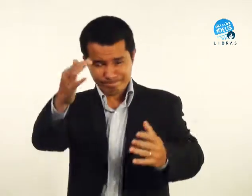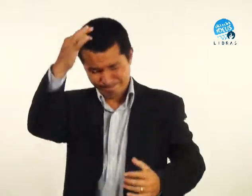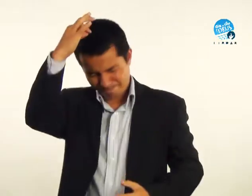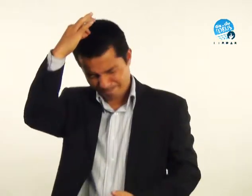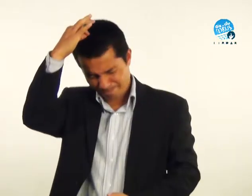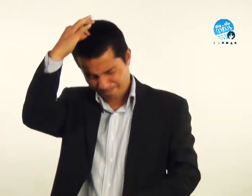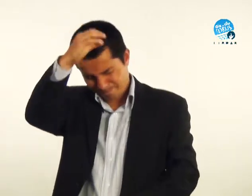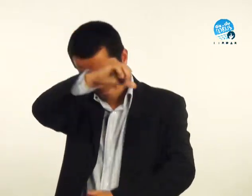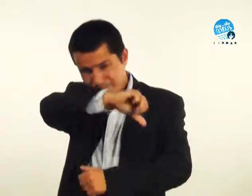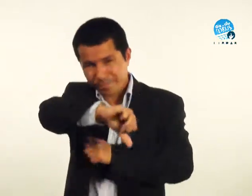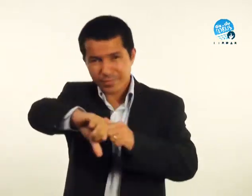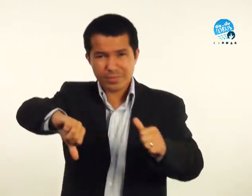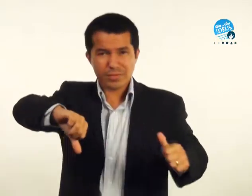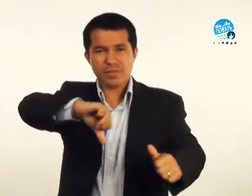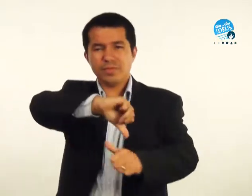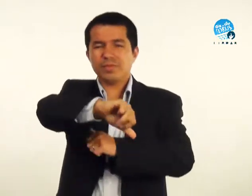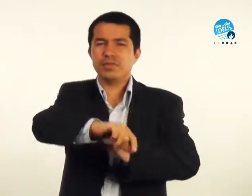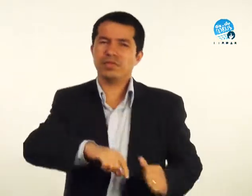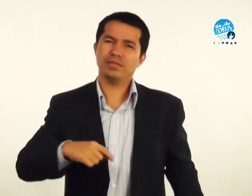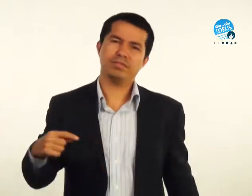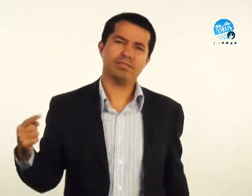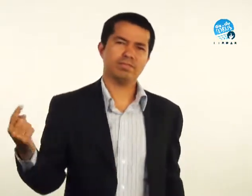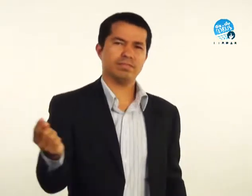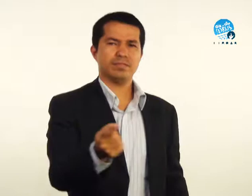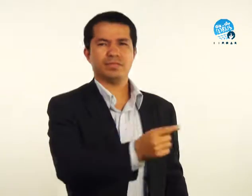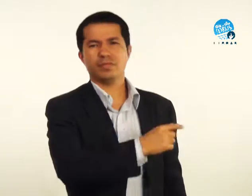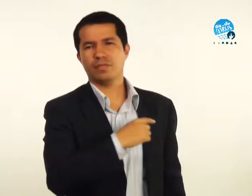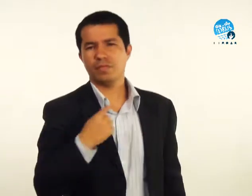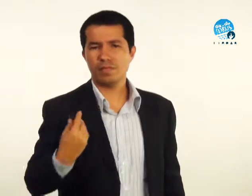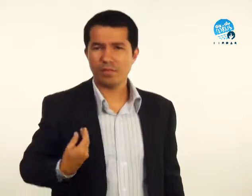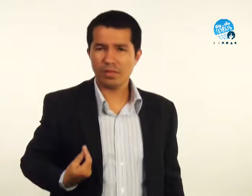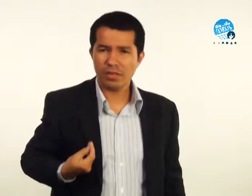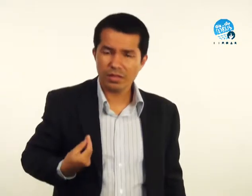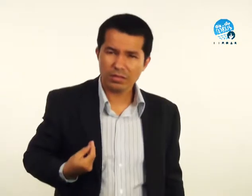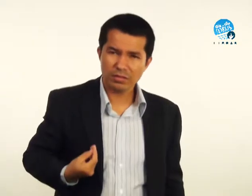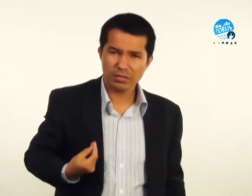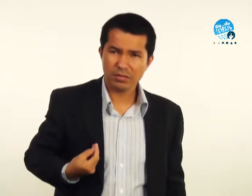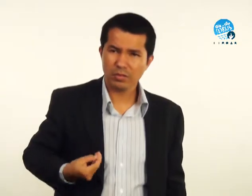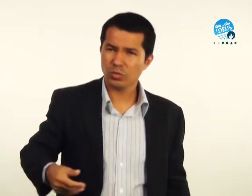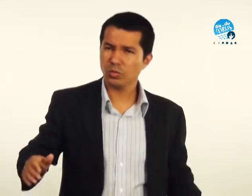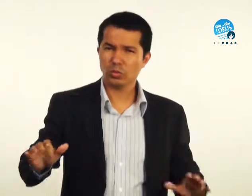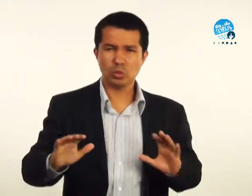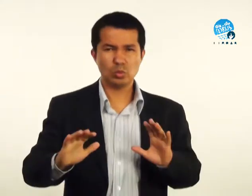Jesus batiza com o Espírito Santo e transforma a nossa vida.